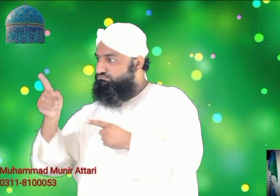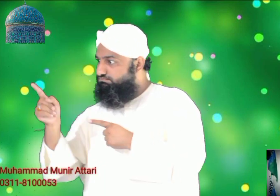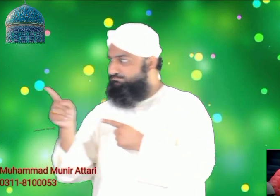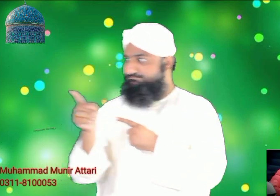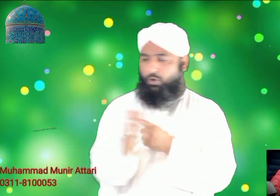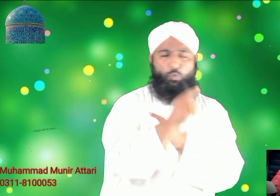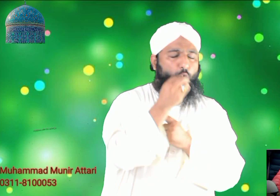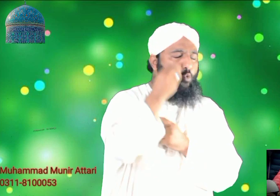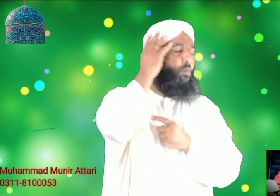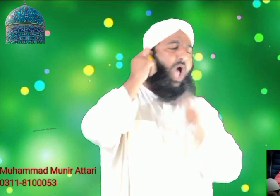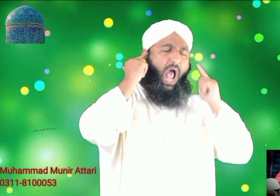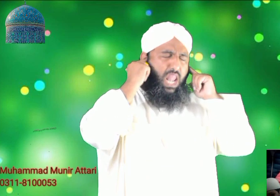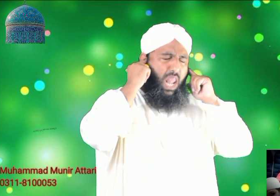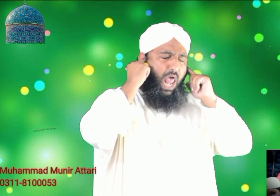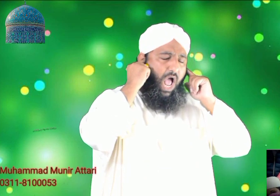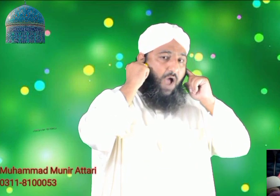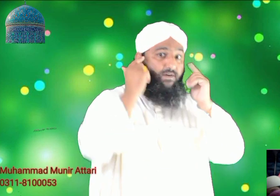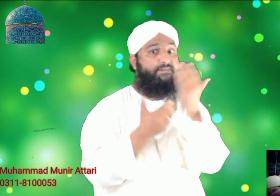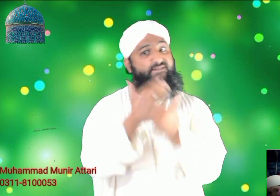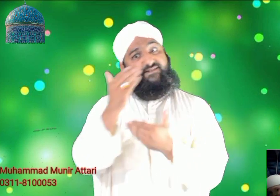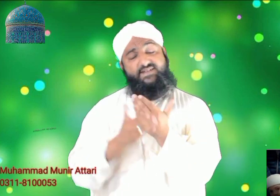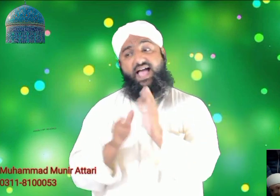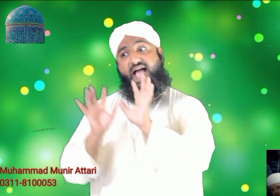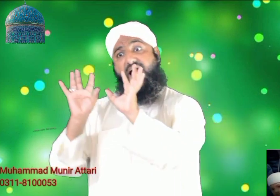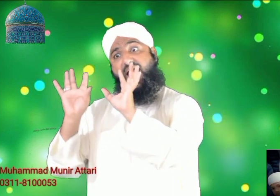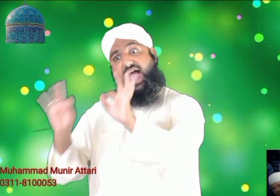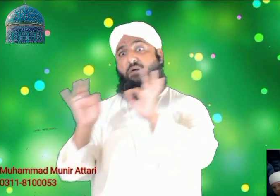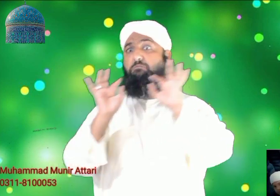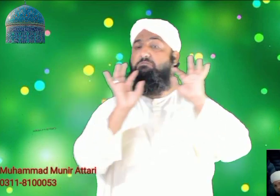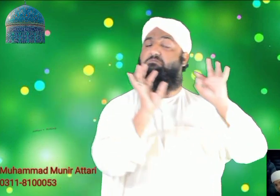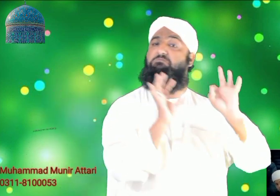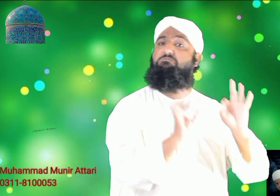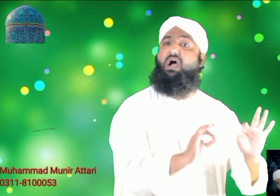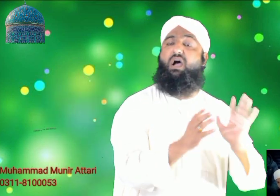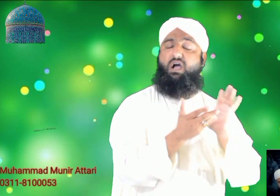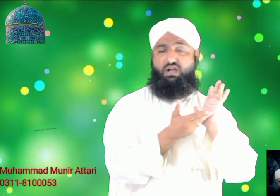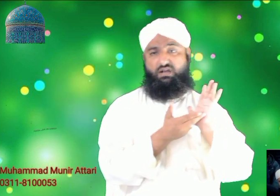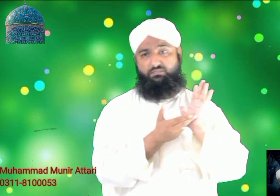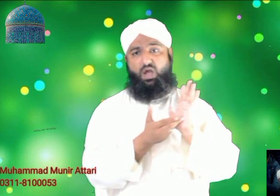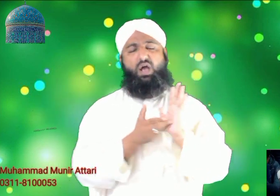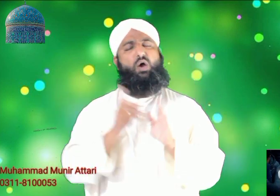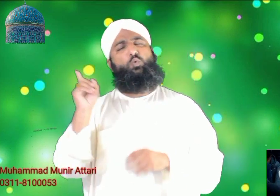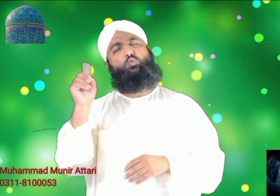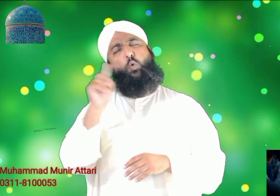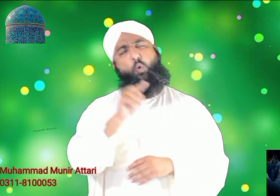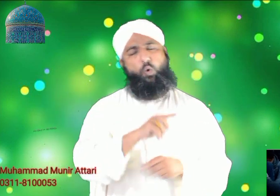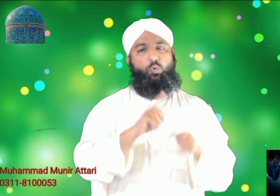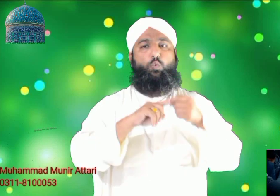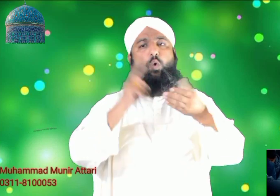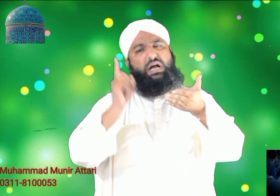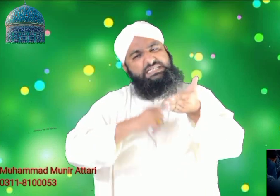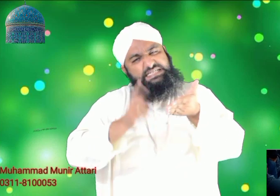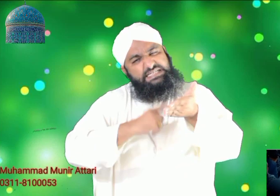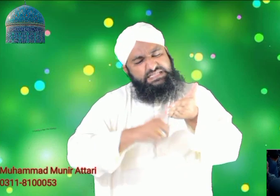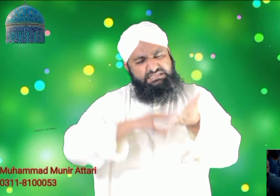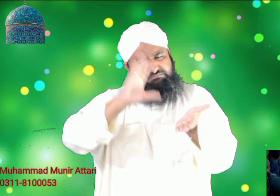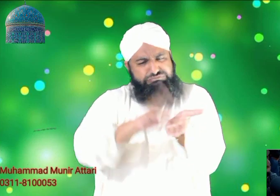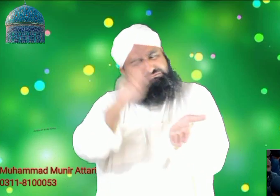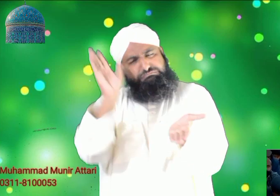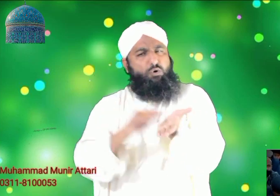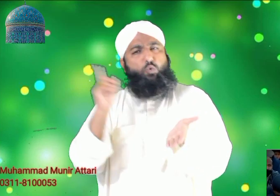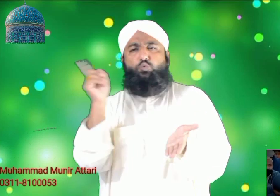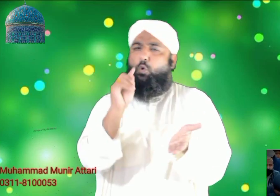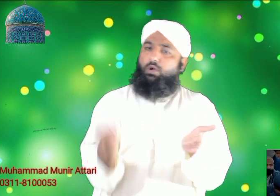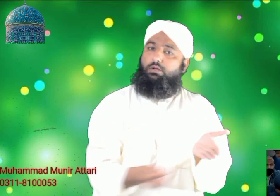نے، شیخ عبد القادر جیلانی نے، ہر روز قرآن پاک ختم فرمایا۔ اے قادریوں، میلاد